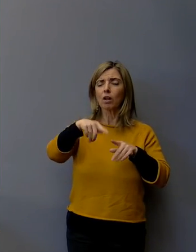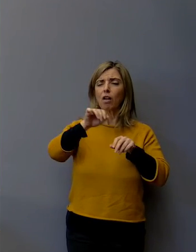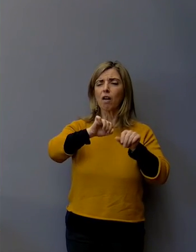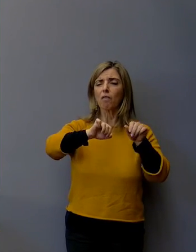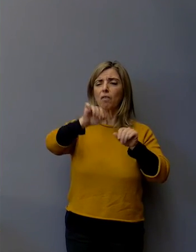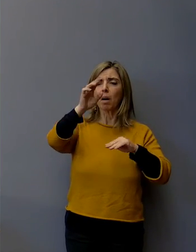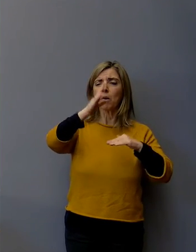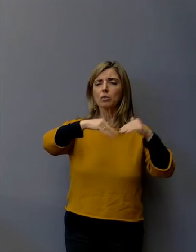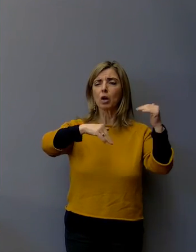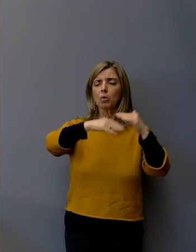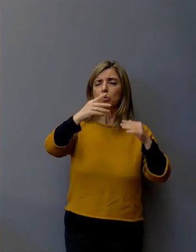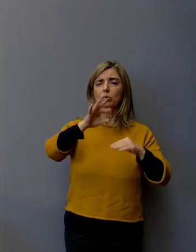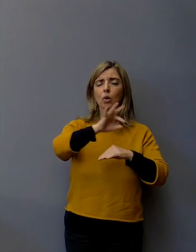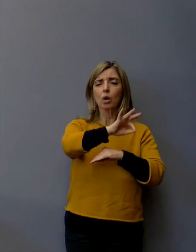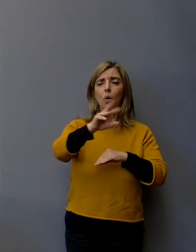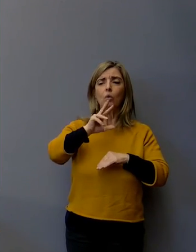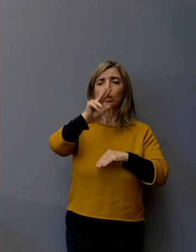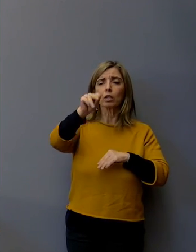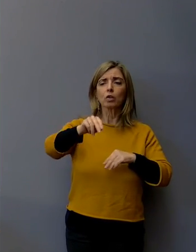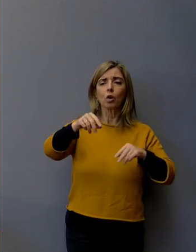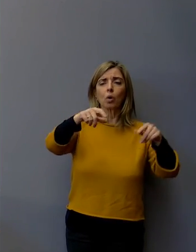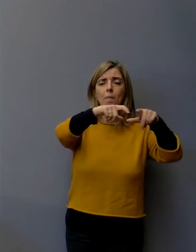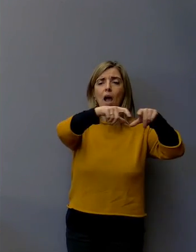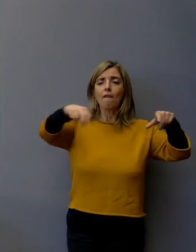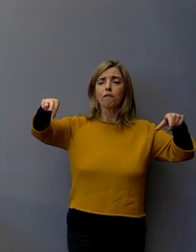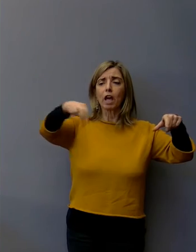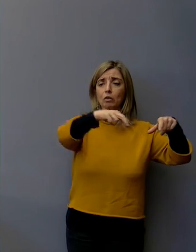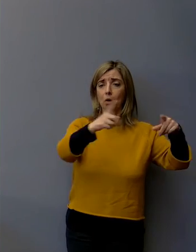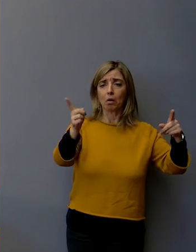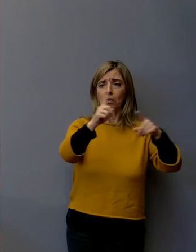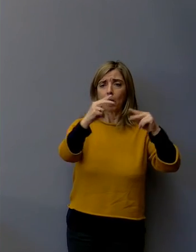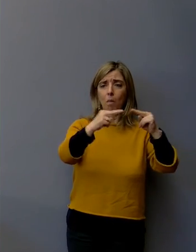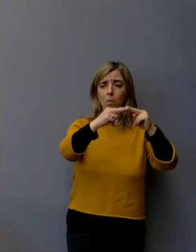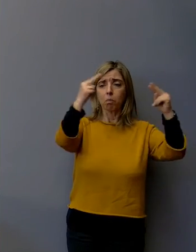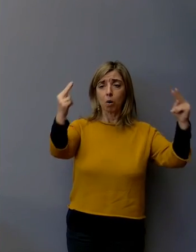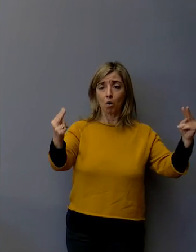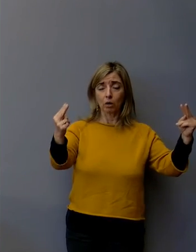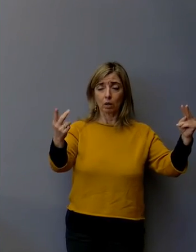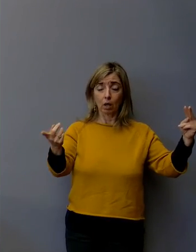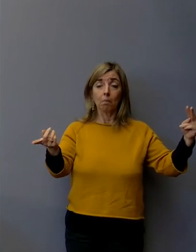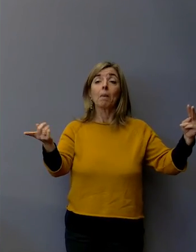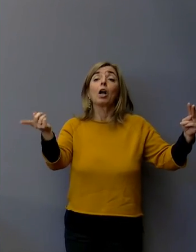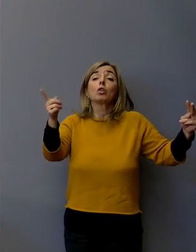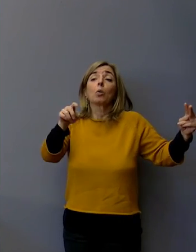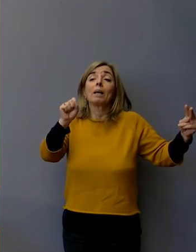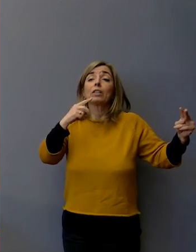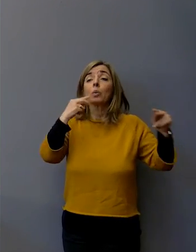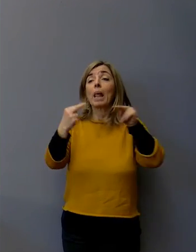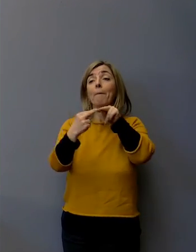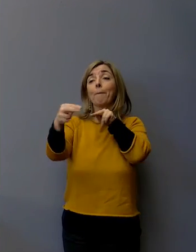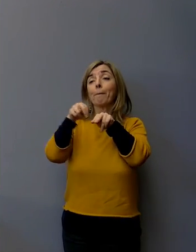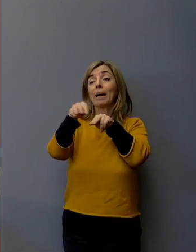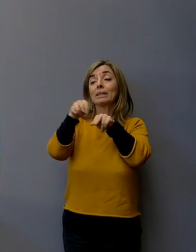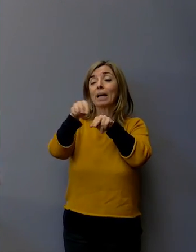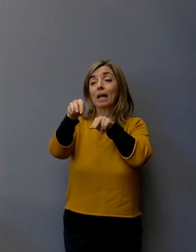detto che un viadotto invece che un ponte magari domani dirà che una passerella magari tra una settimana ci dice che invece è un